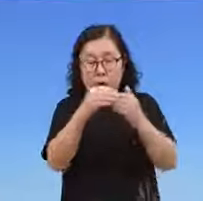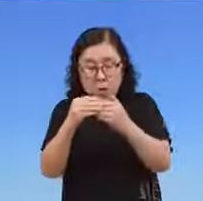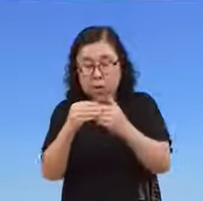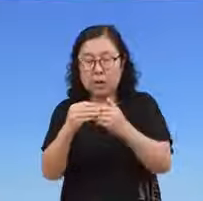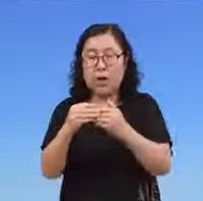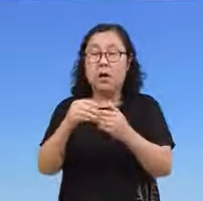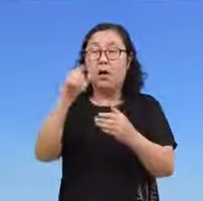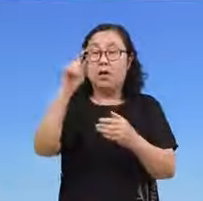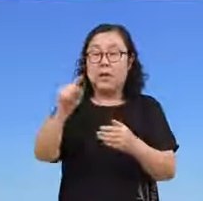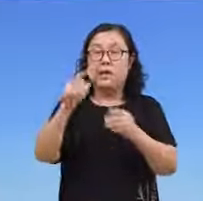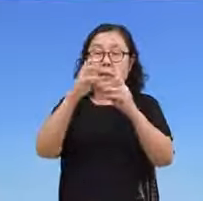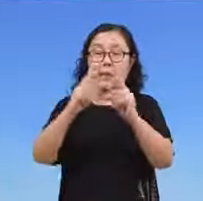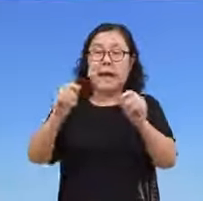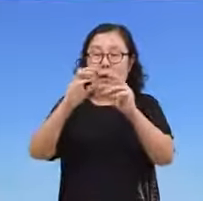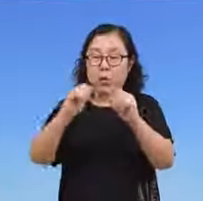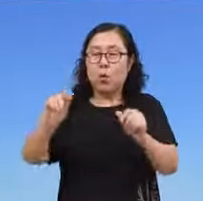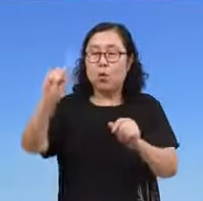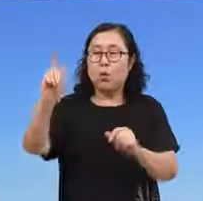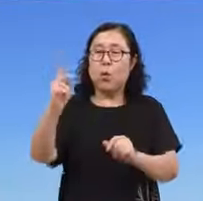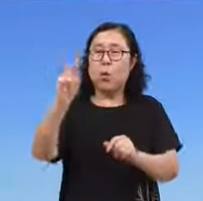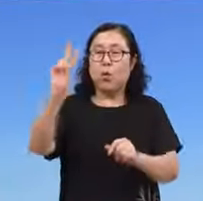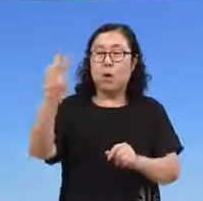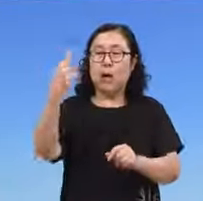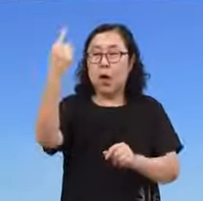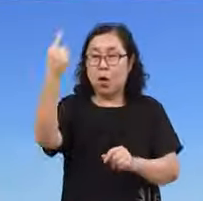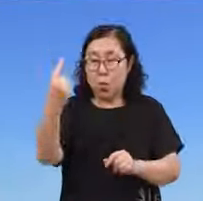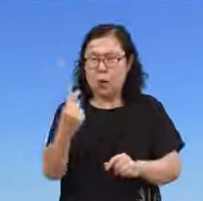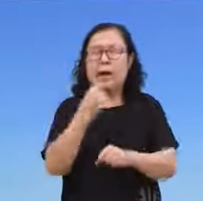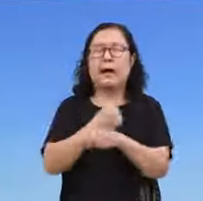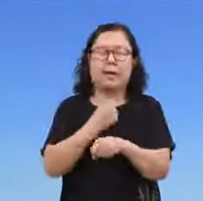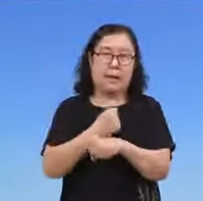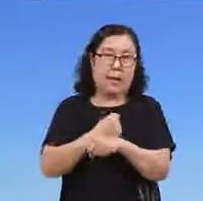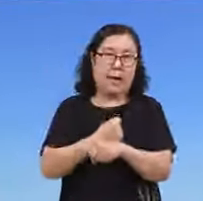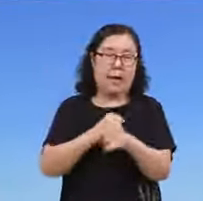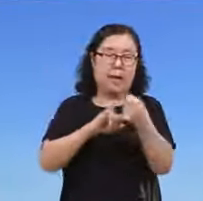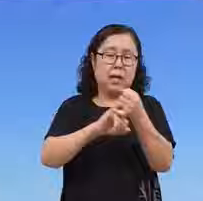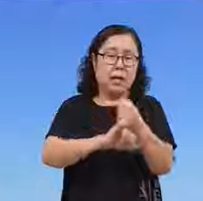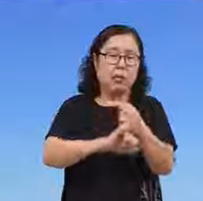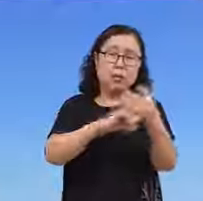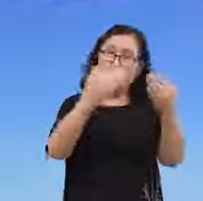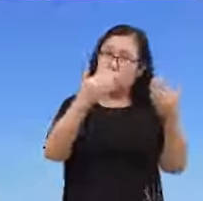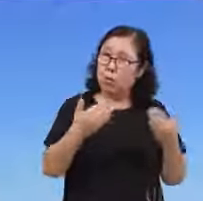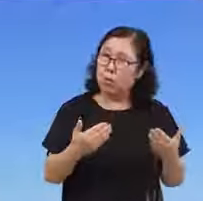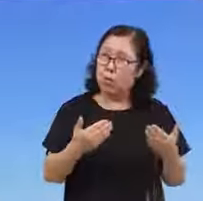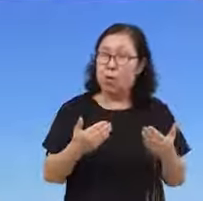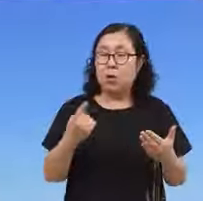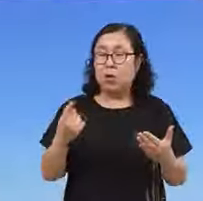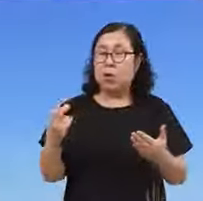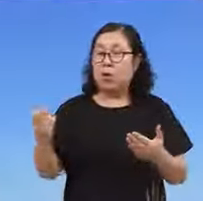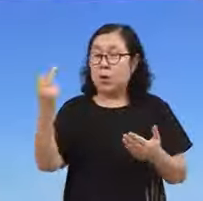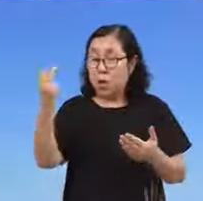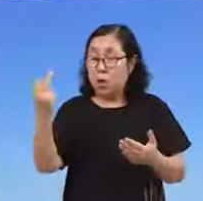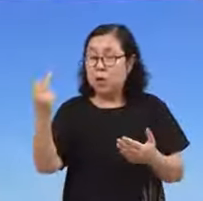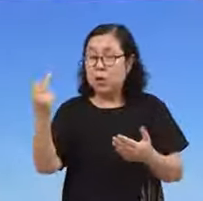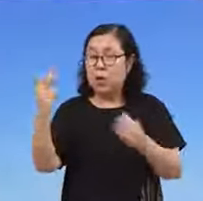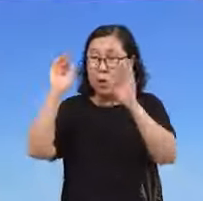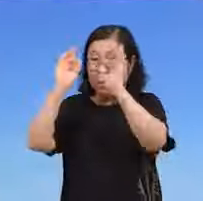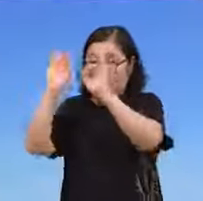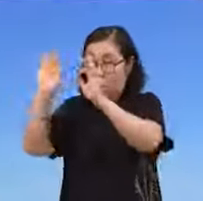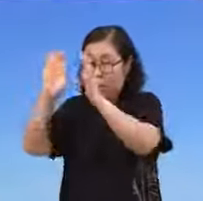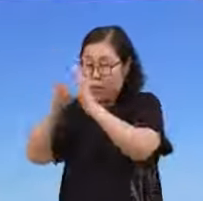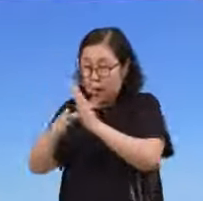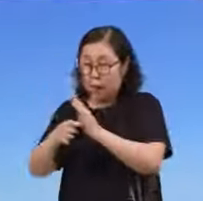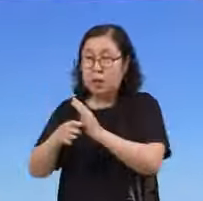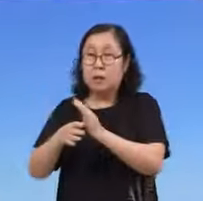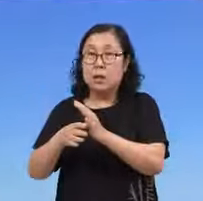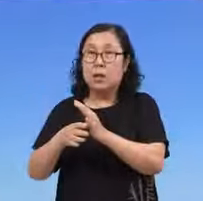돌아오게 할지라. 지금 장정 400명을 이끌고 위협적으로 자기에게 다가오는 형